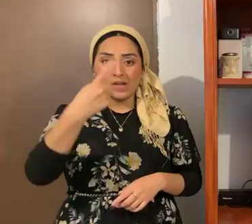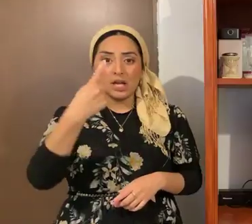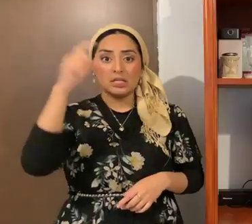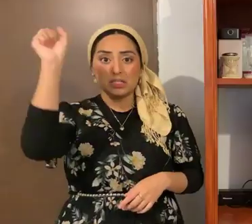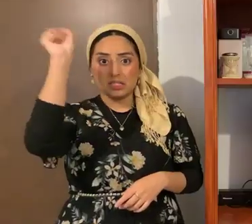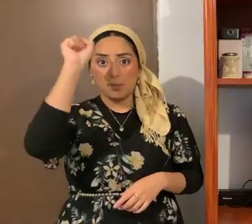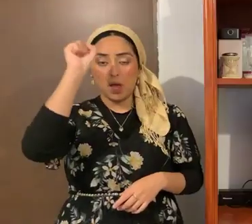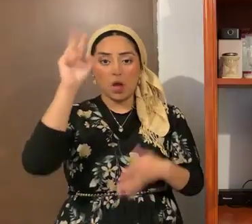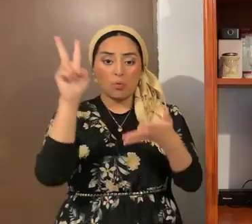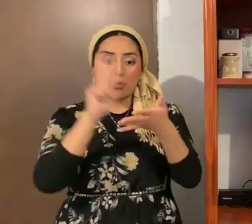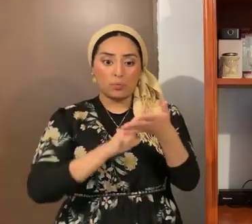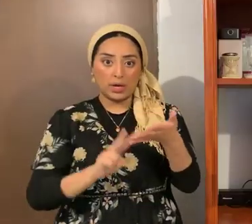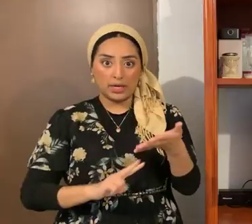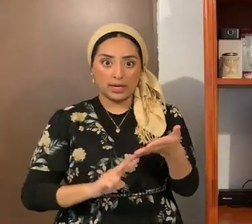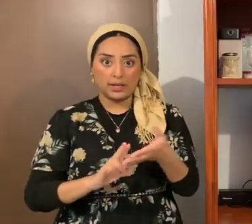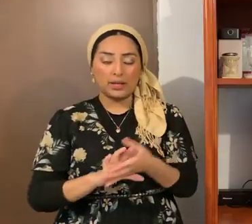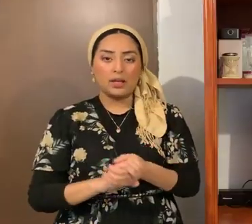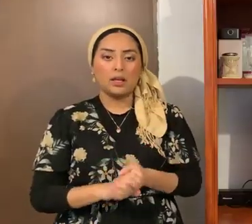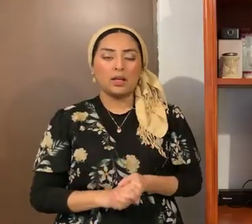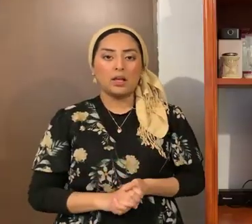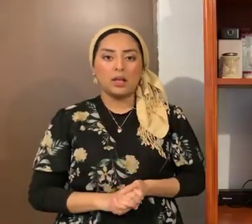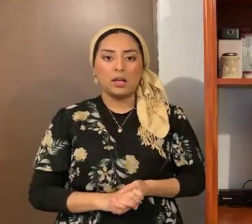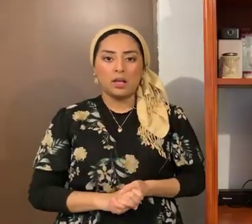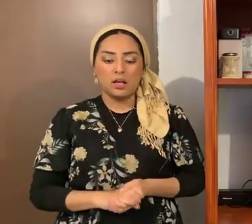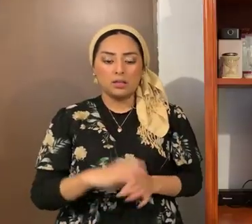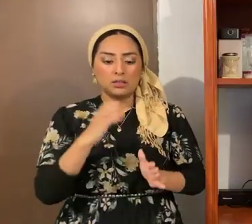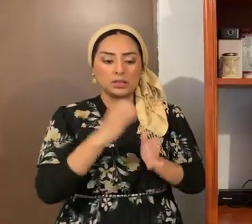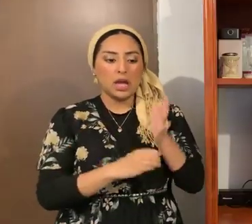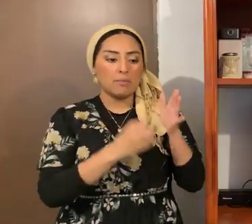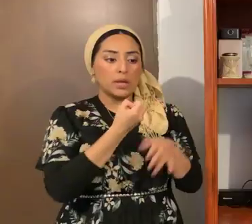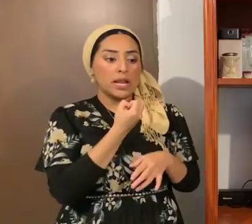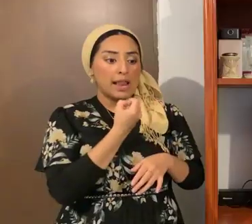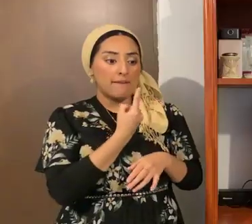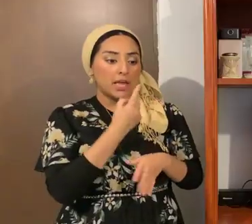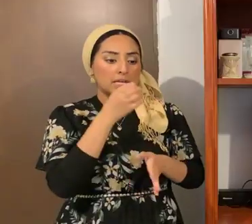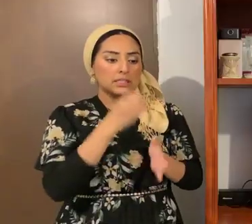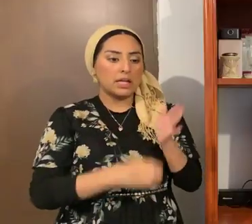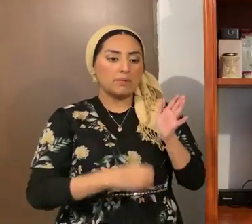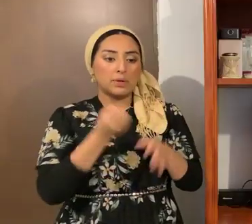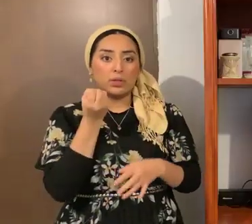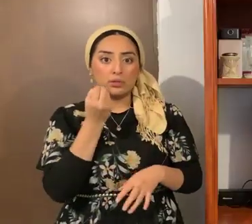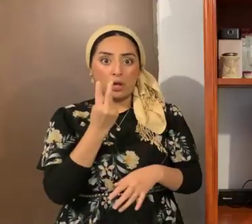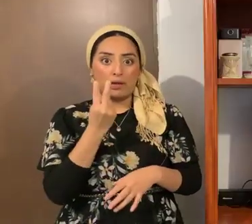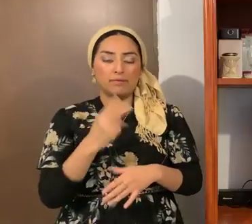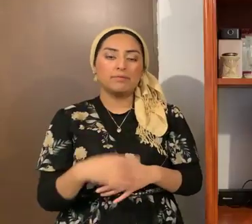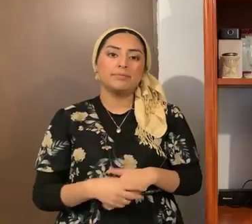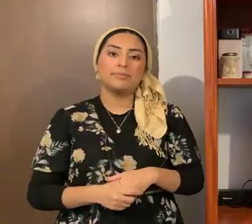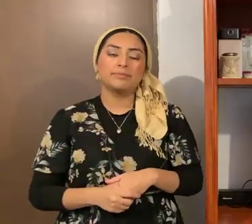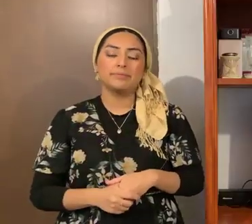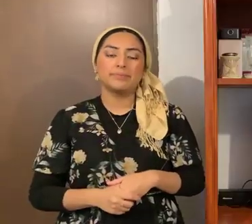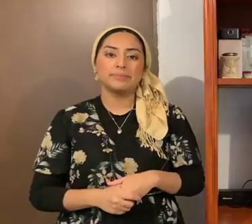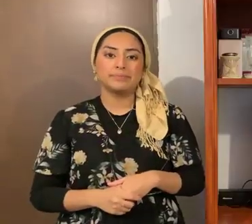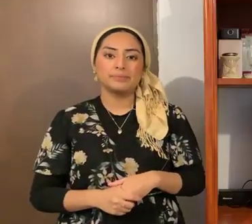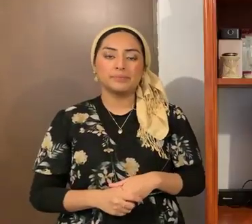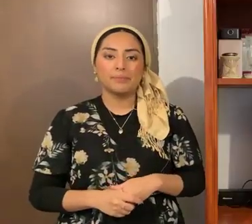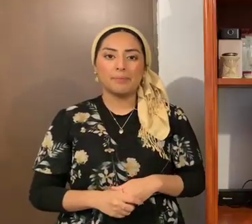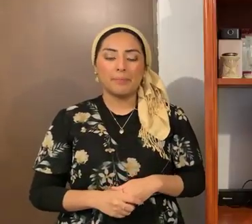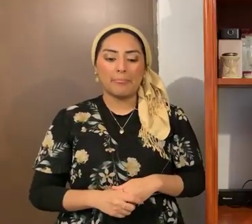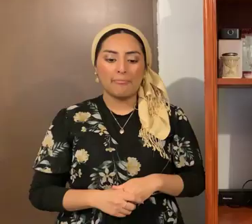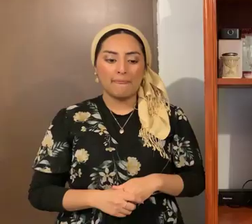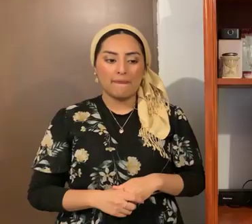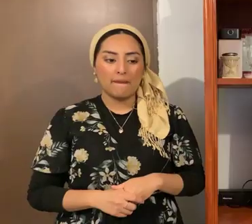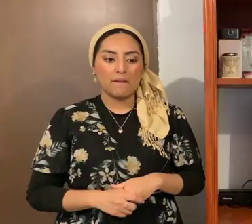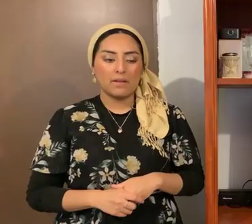11 y después se leerá el 12, que es más fuerte sobre lo que vamos a ministrar, e inclusive algo del